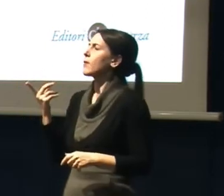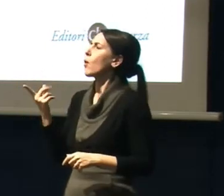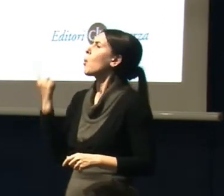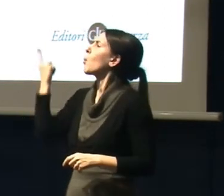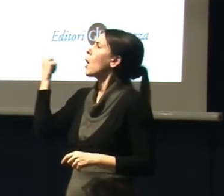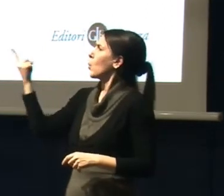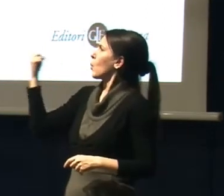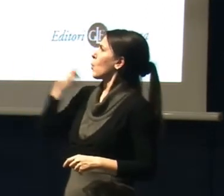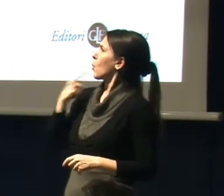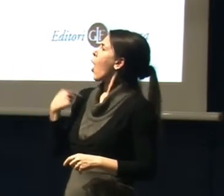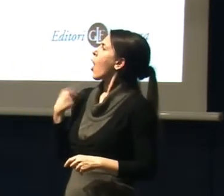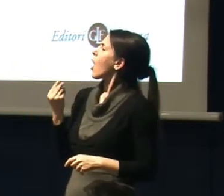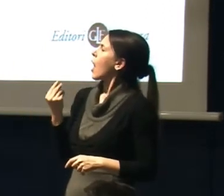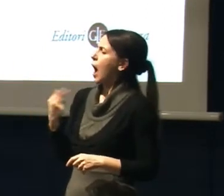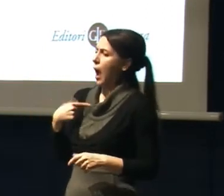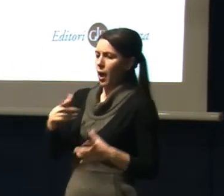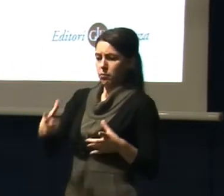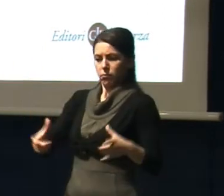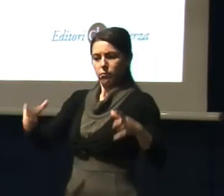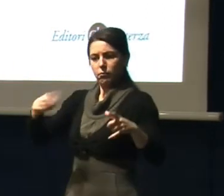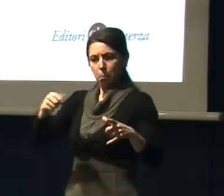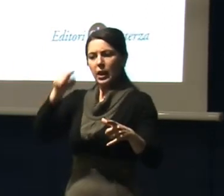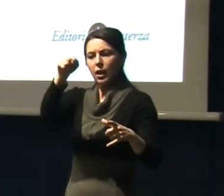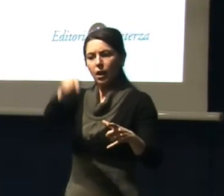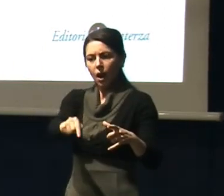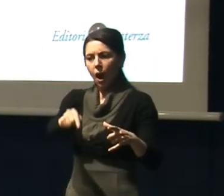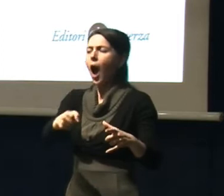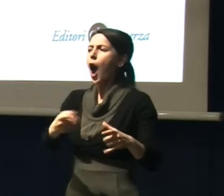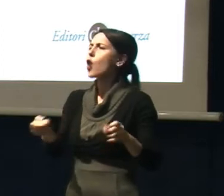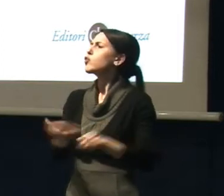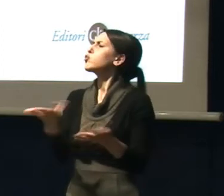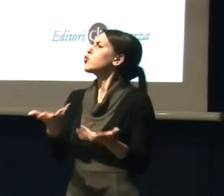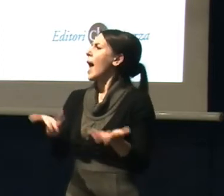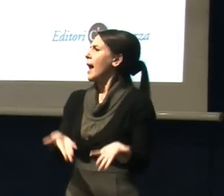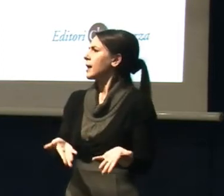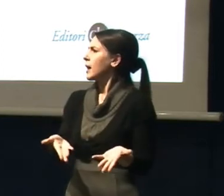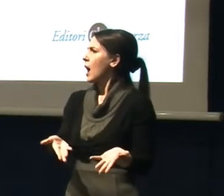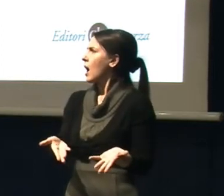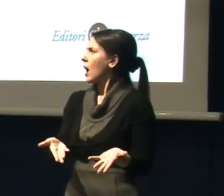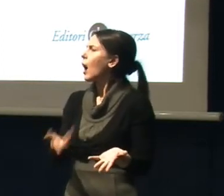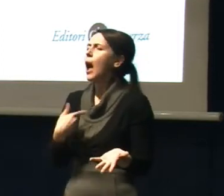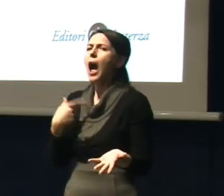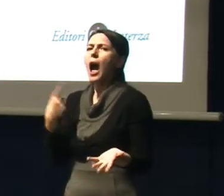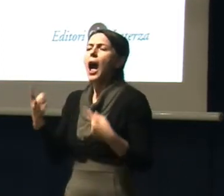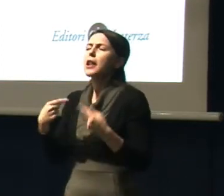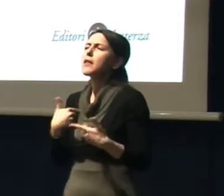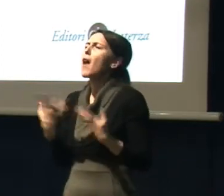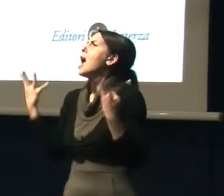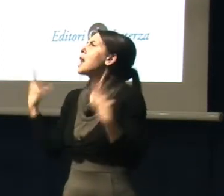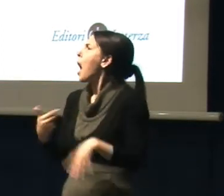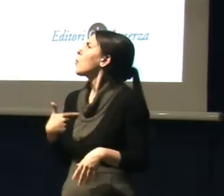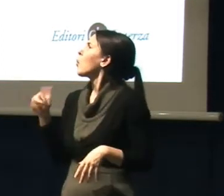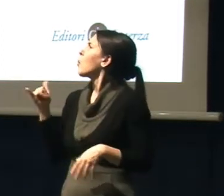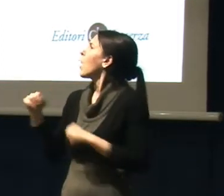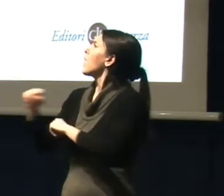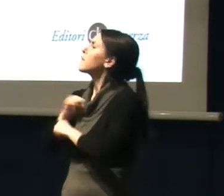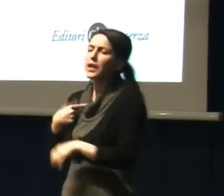un bottone succede qualcosa a quella roba bianca lì e allora andiamo avanti